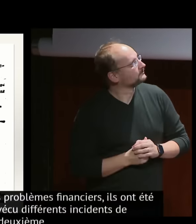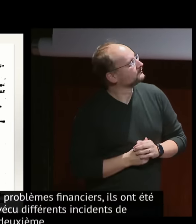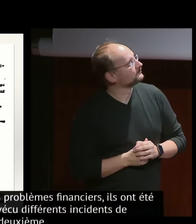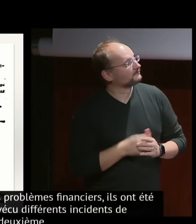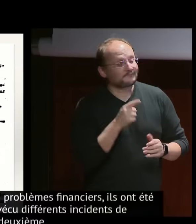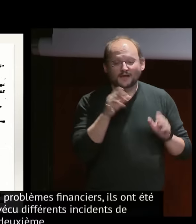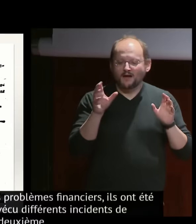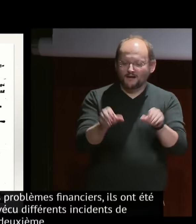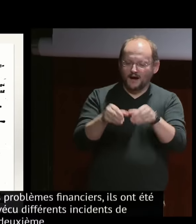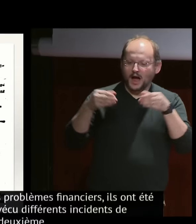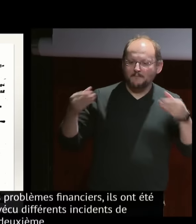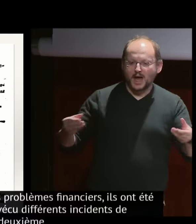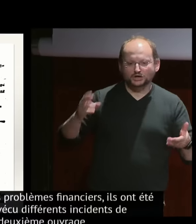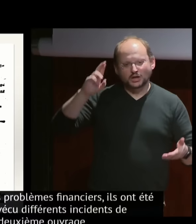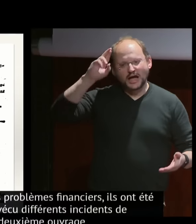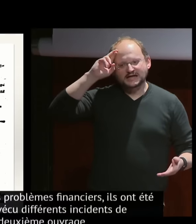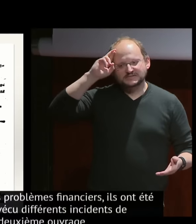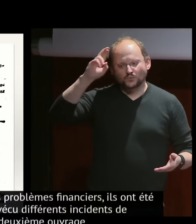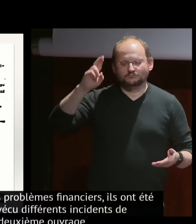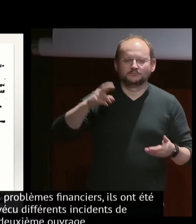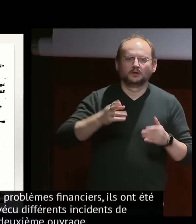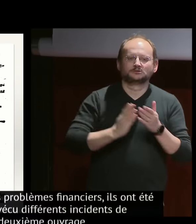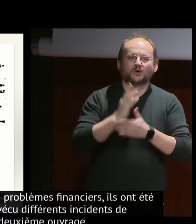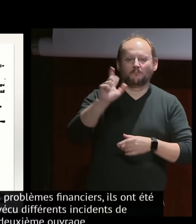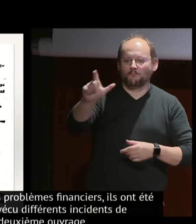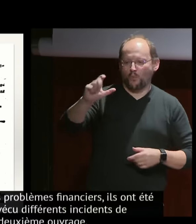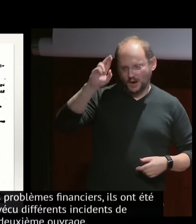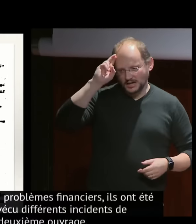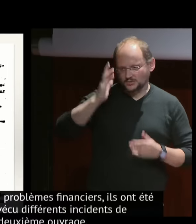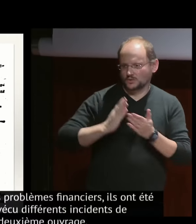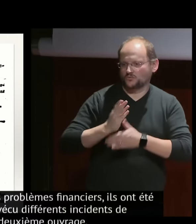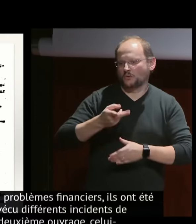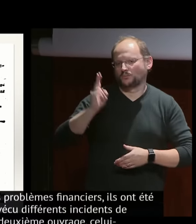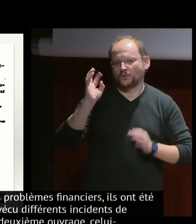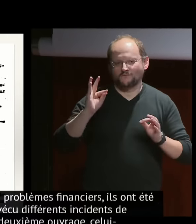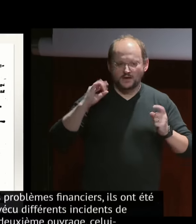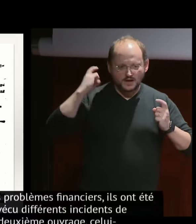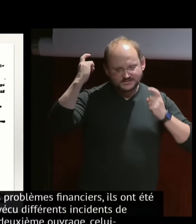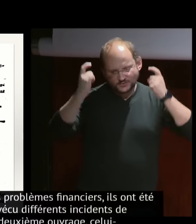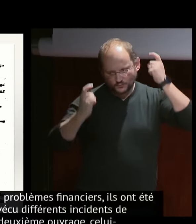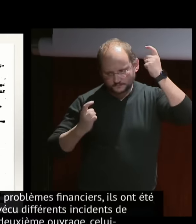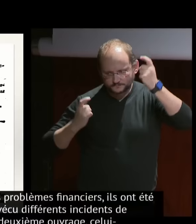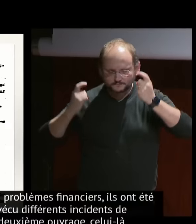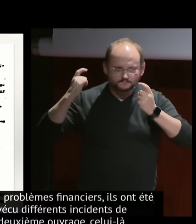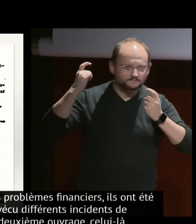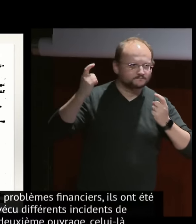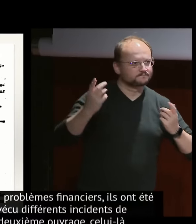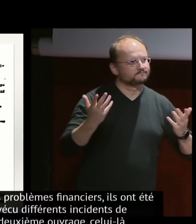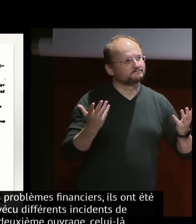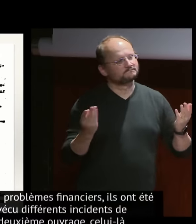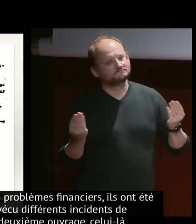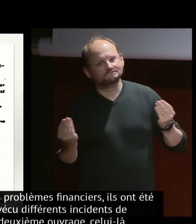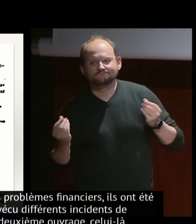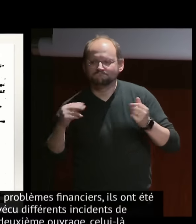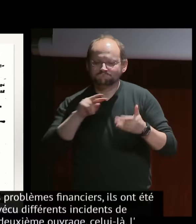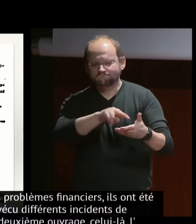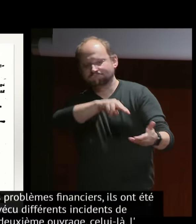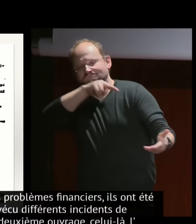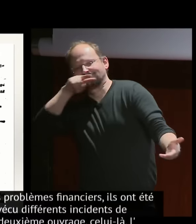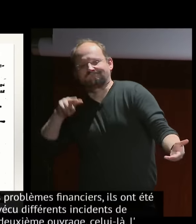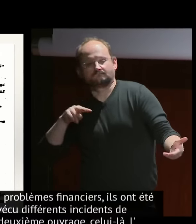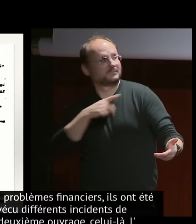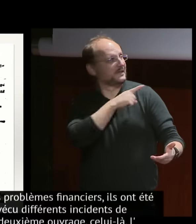cet ouvrage-là, une troisième, l'Almanach de la raison, voilà, c'est